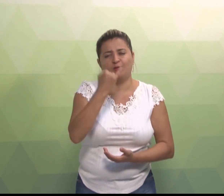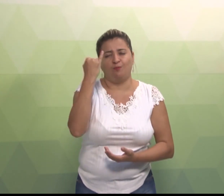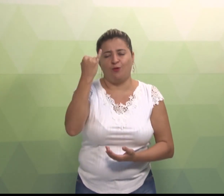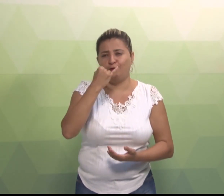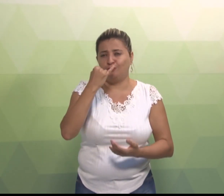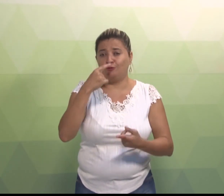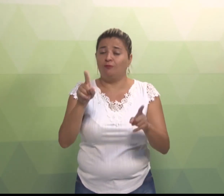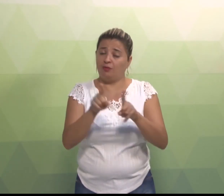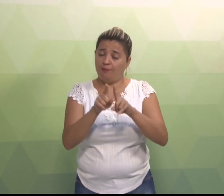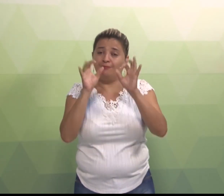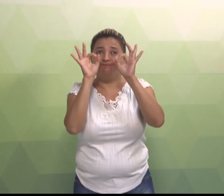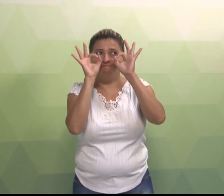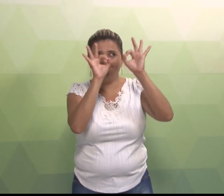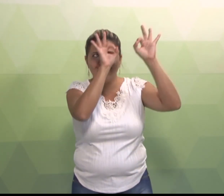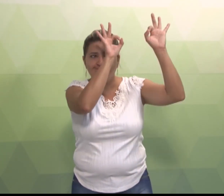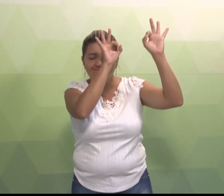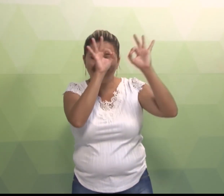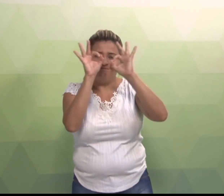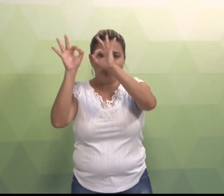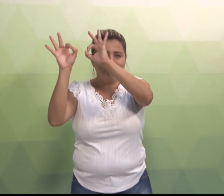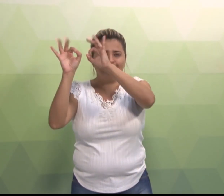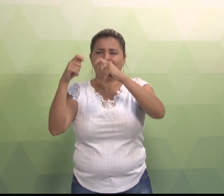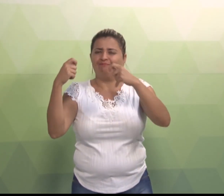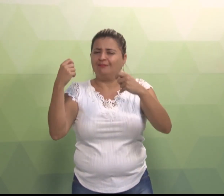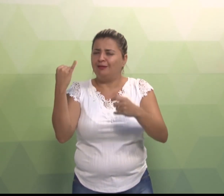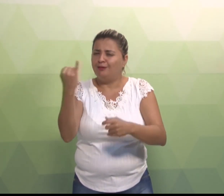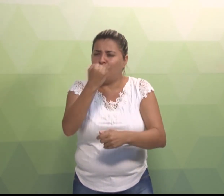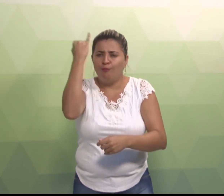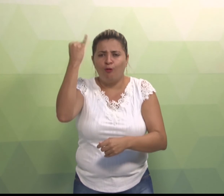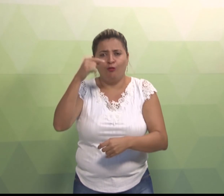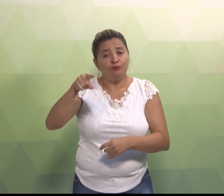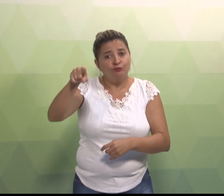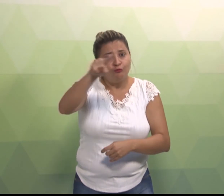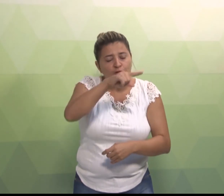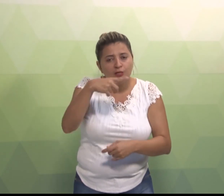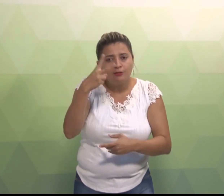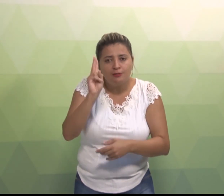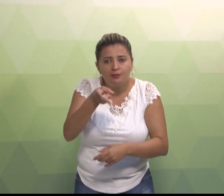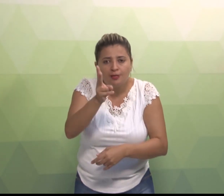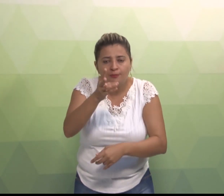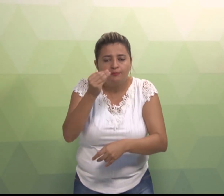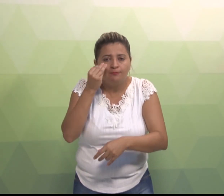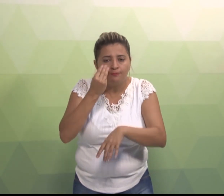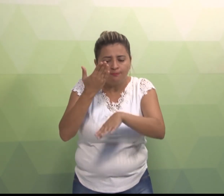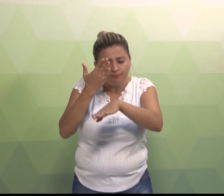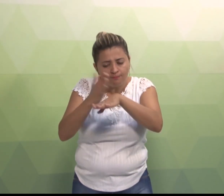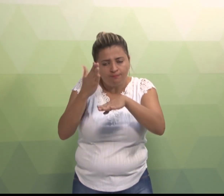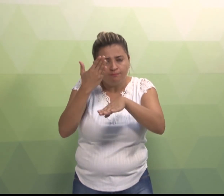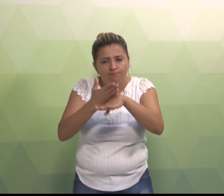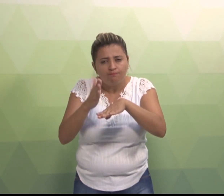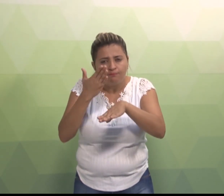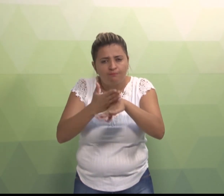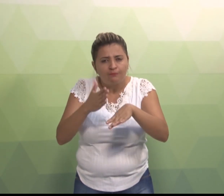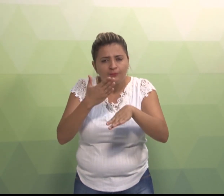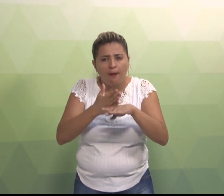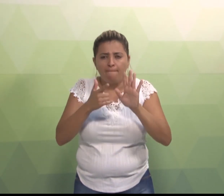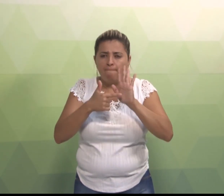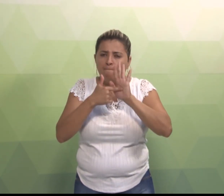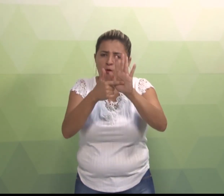é importante. Visualizar, acompanhar com o olhar onde está a localização. Então, vocês também precisam fazer